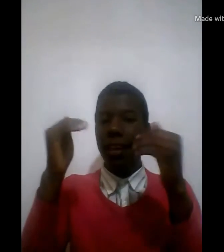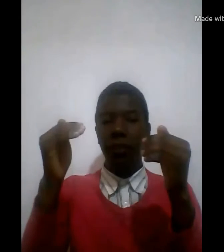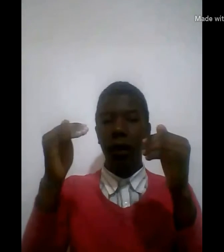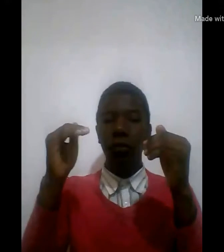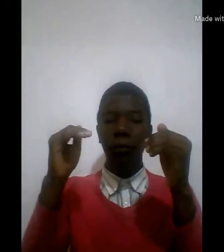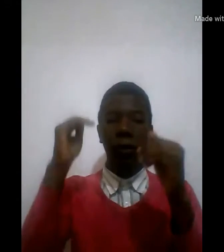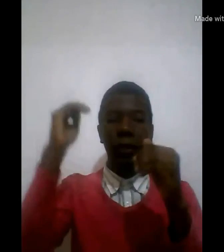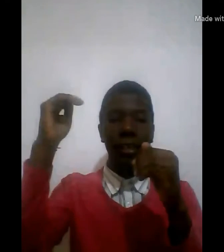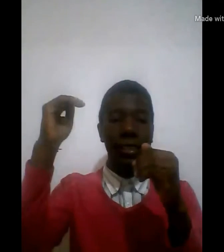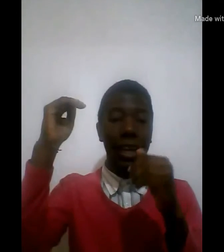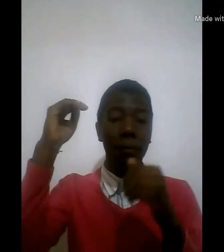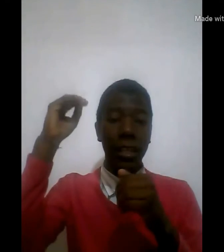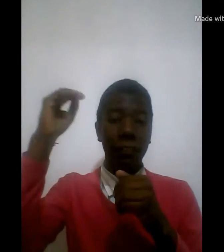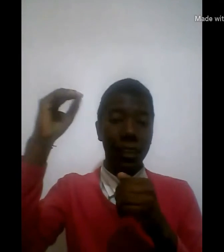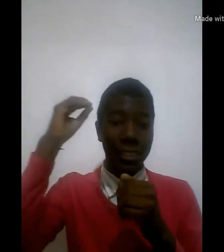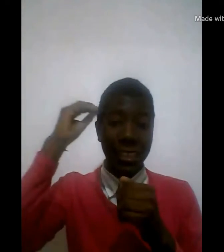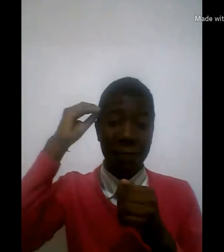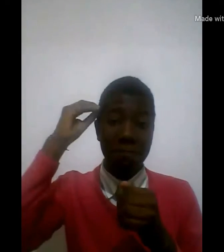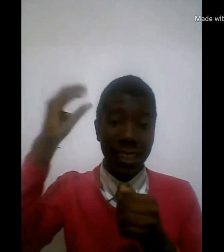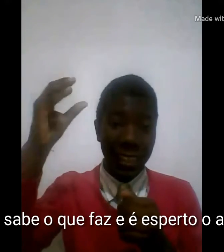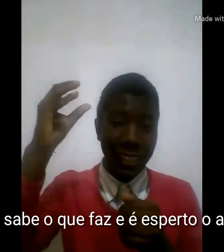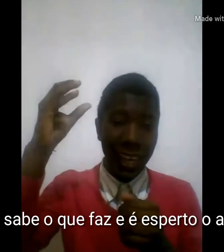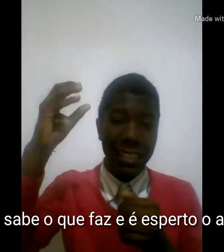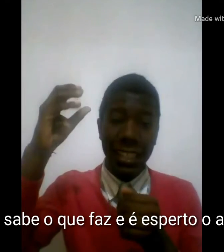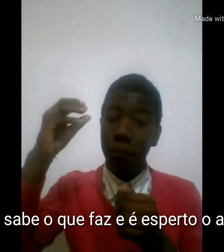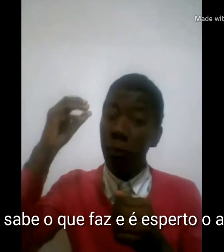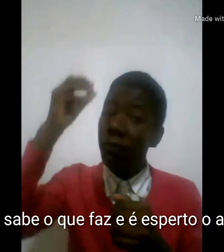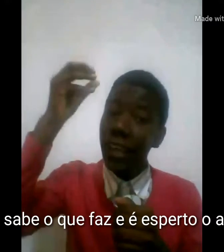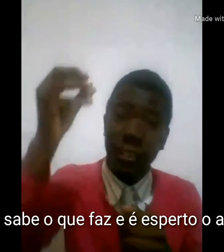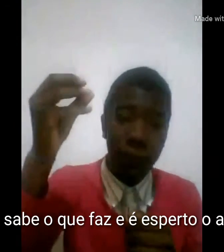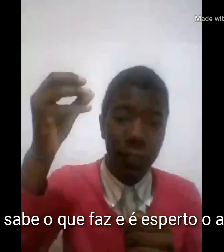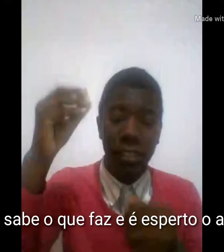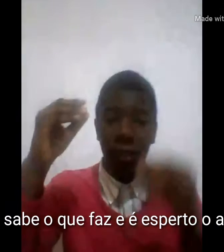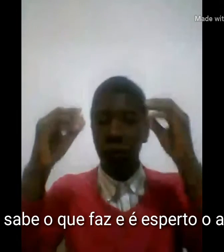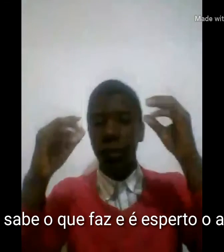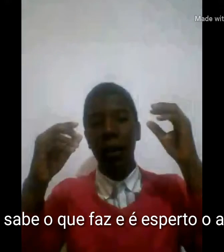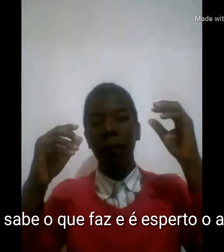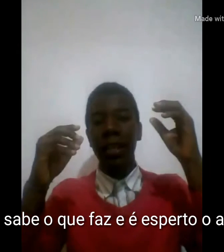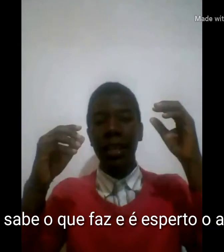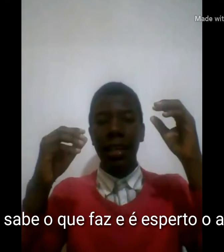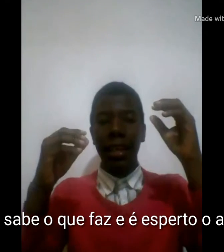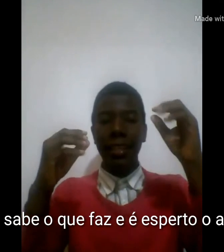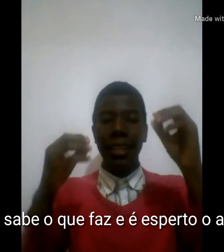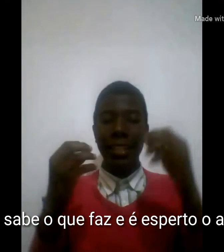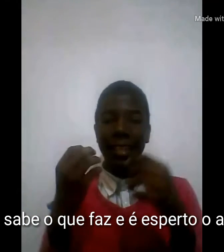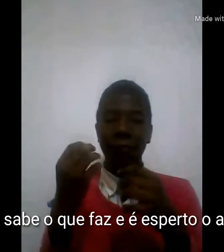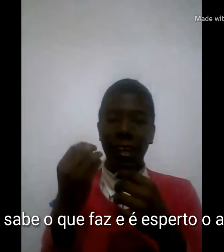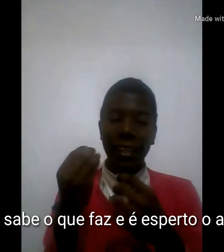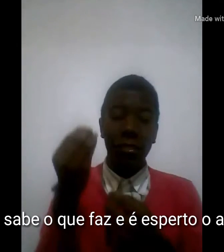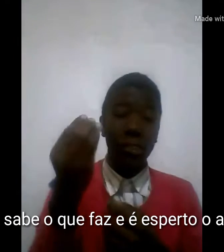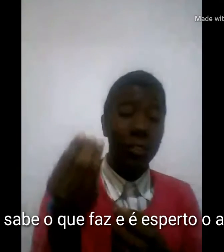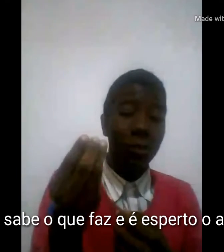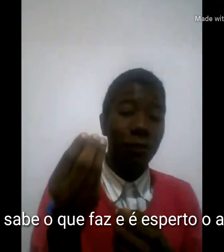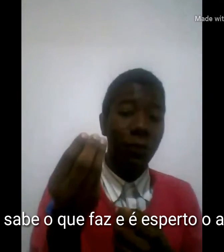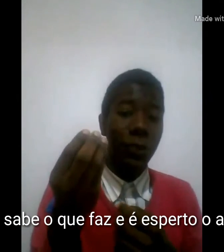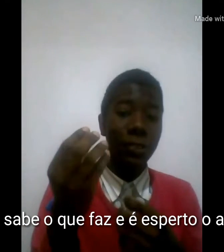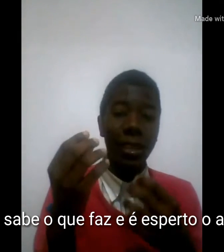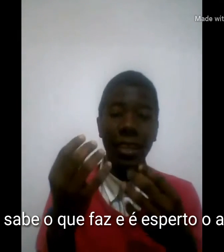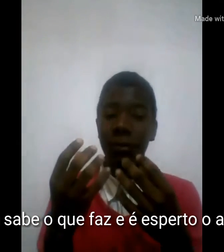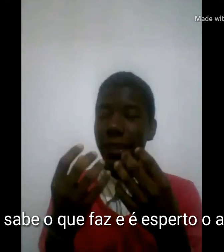é essa: o aluno bom, ele sabe o que ele faz, ele tem mentalidade, ele aproveita as oportunidades. O aluno ruim não, ele fica na zona de conforto, ele